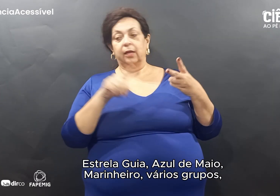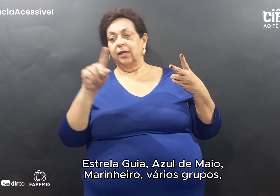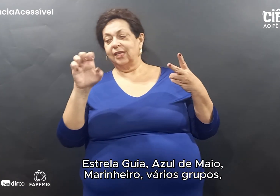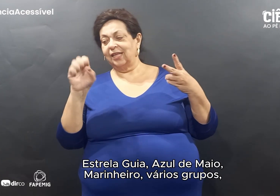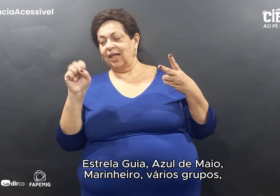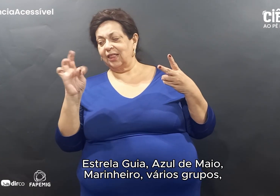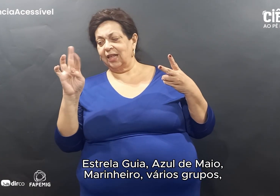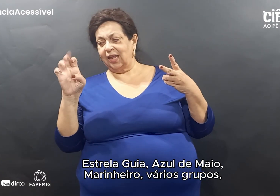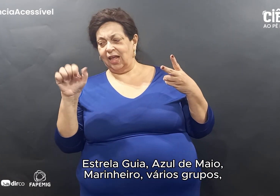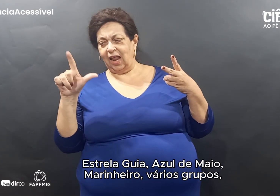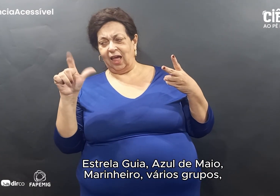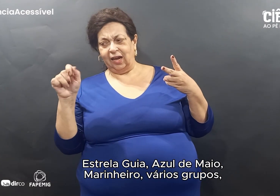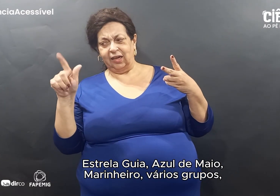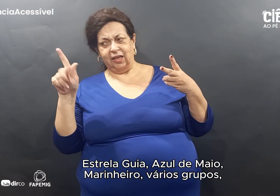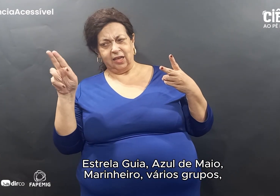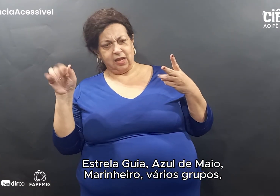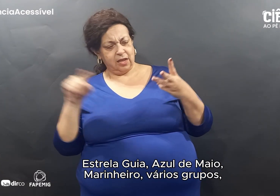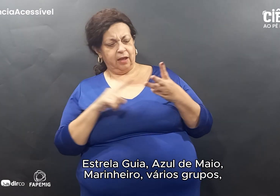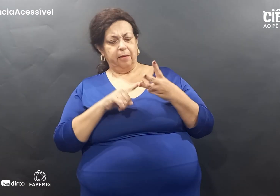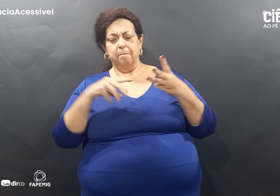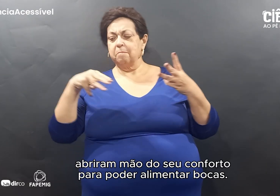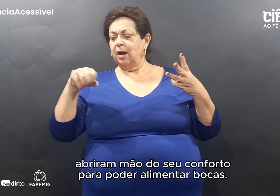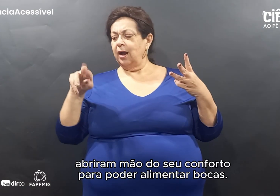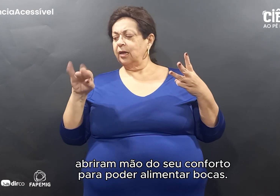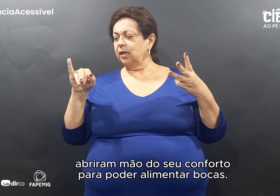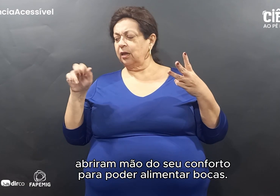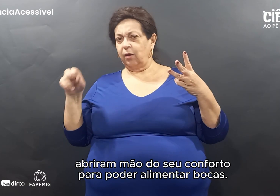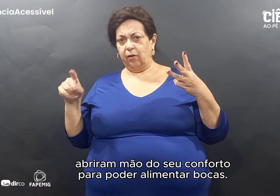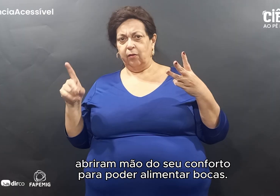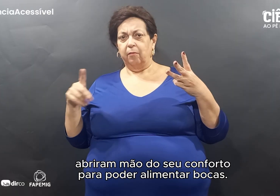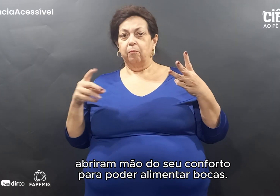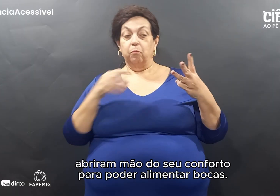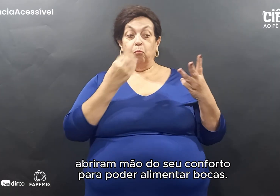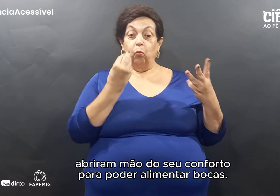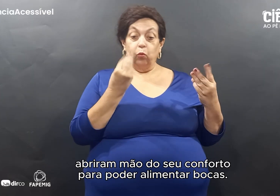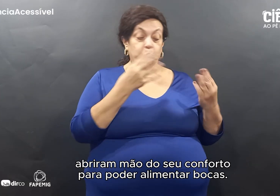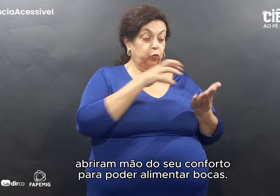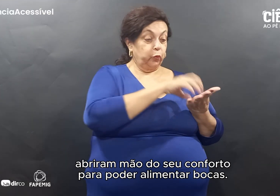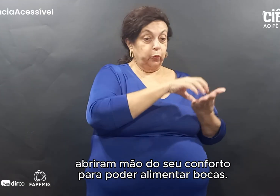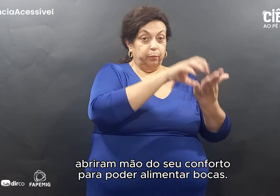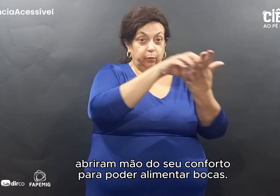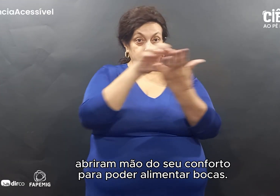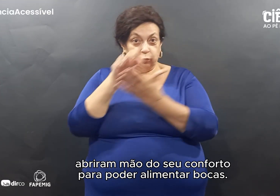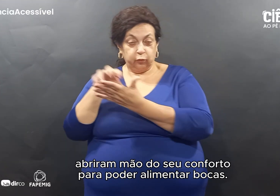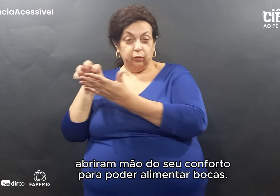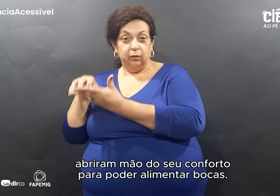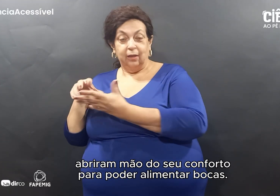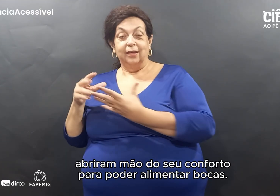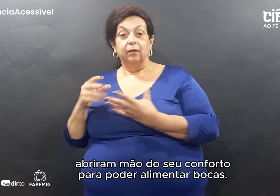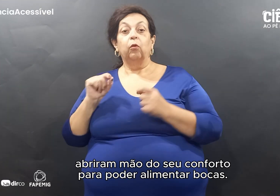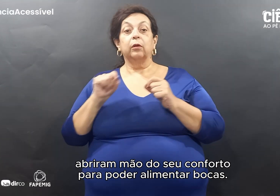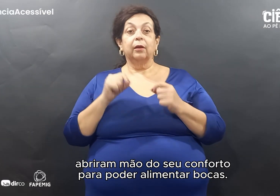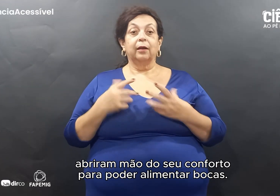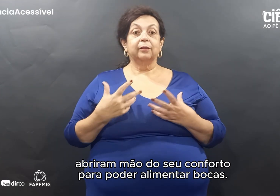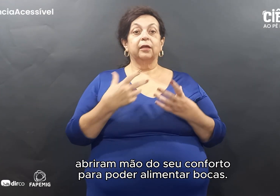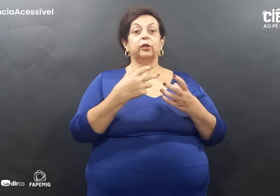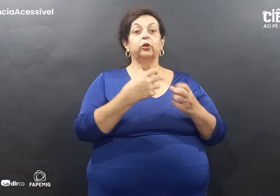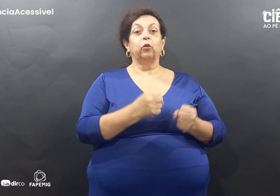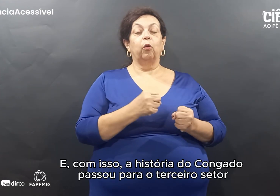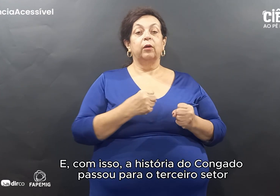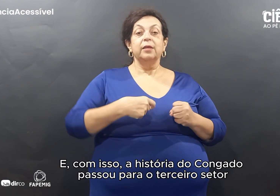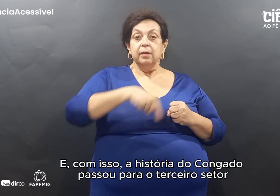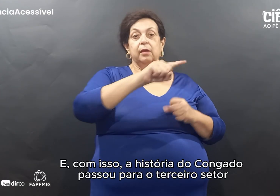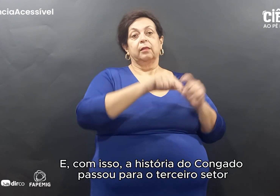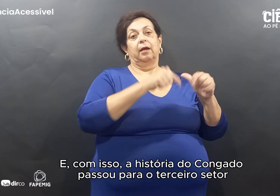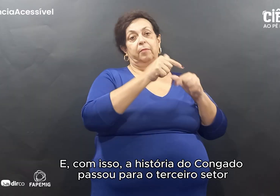Azul de Maio e Marinheiro, vários grupos, eles abriram mão do seu conforto para poder alimentar bocas.